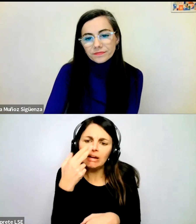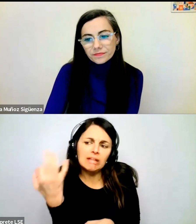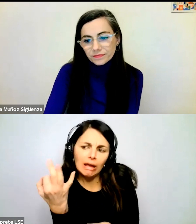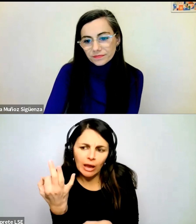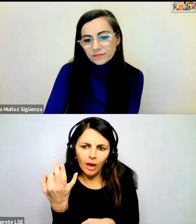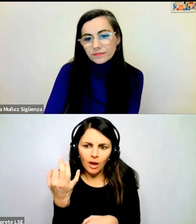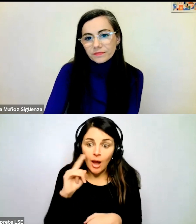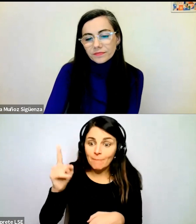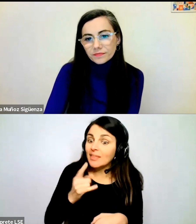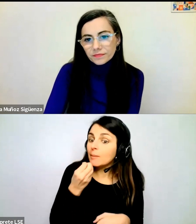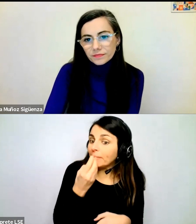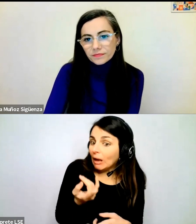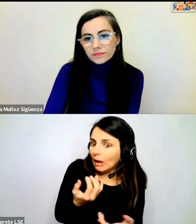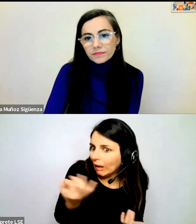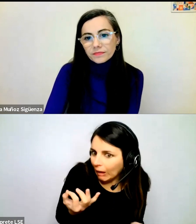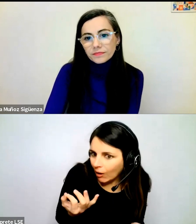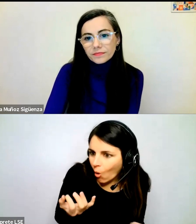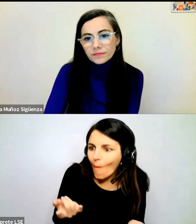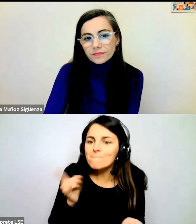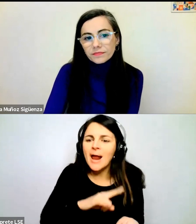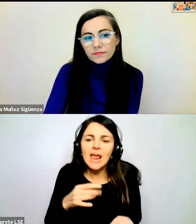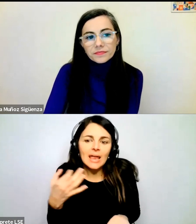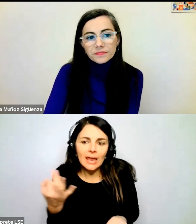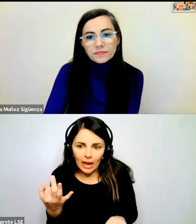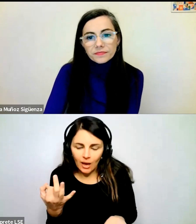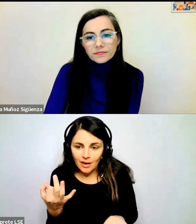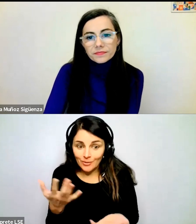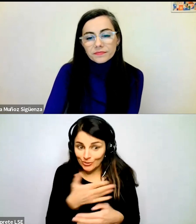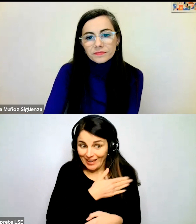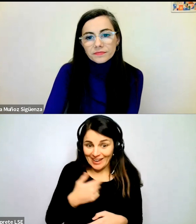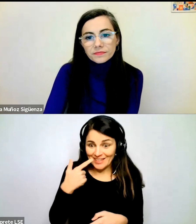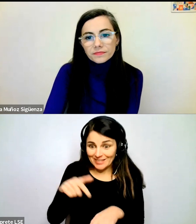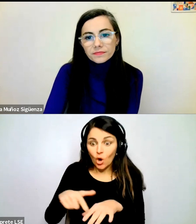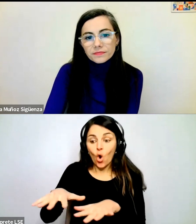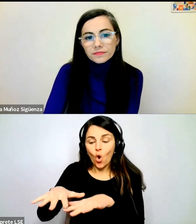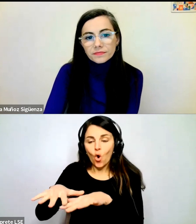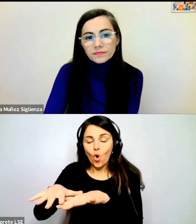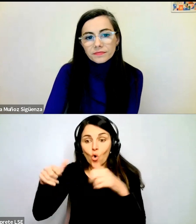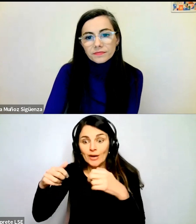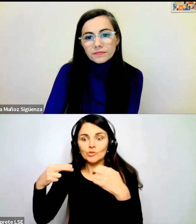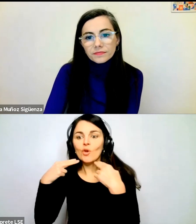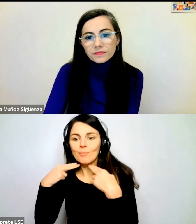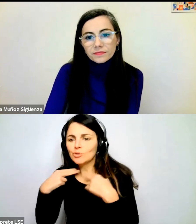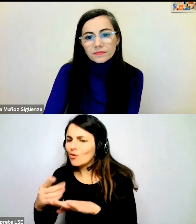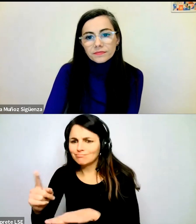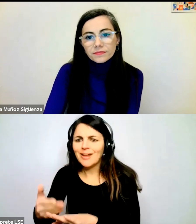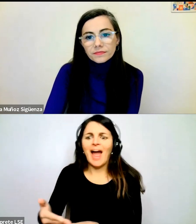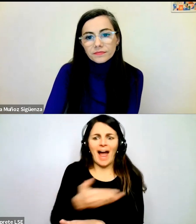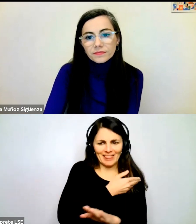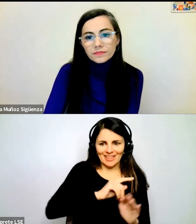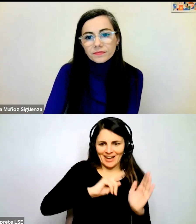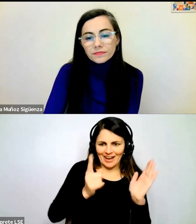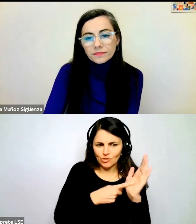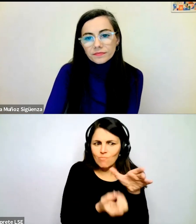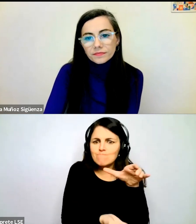borrador que está antes de entrar en el Congreso de los Diputados se cuelga en este portal, en el apartado de todos los ministerios, para que